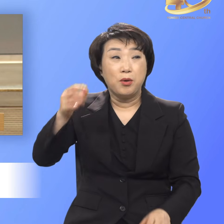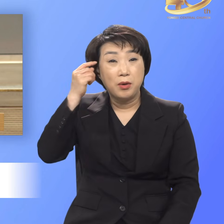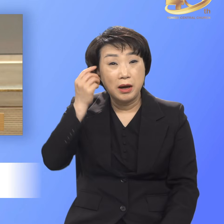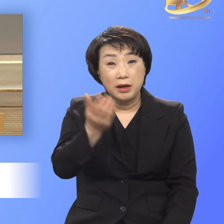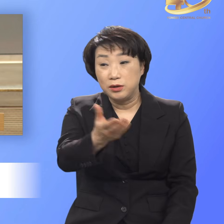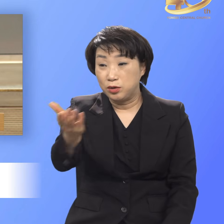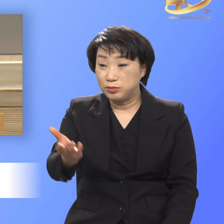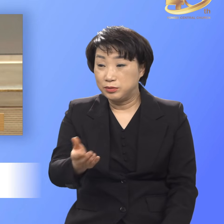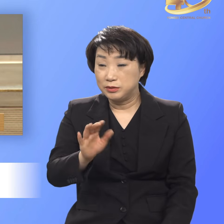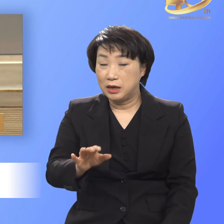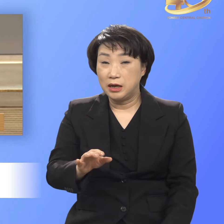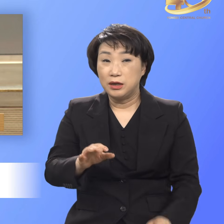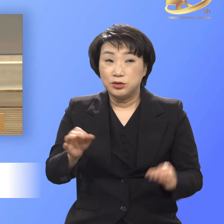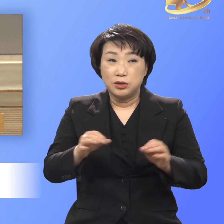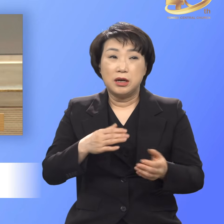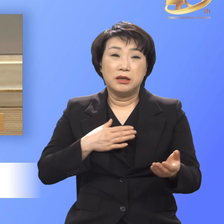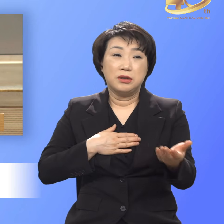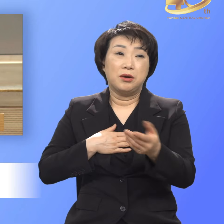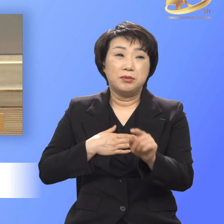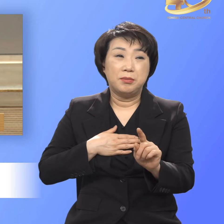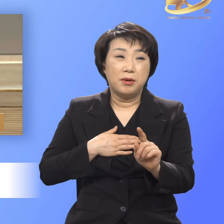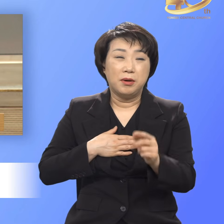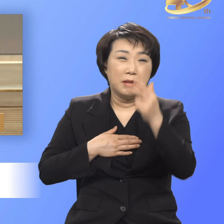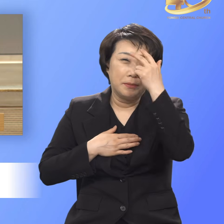버리느냐? 그 순간은 안 보여.